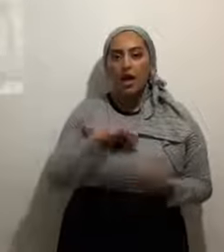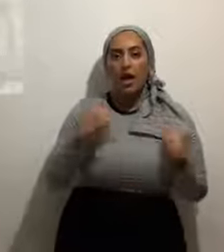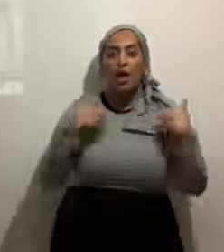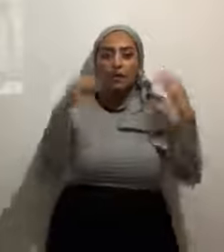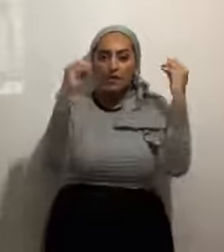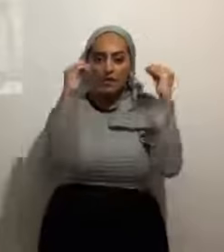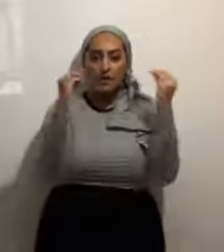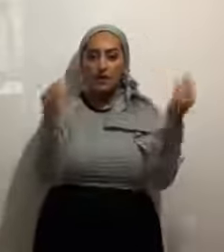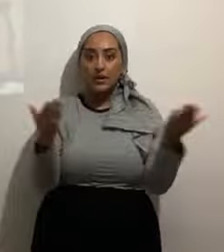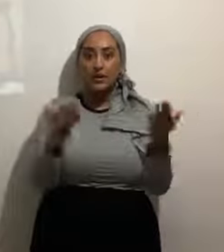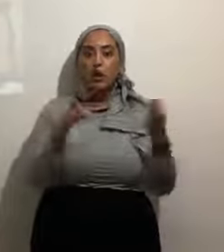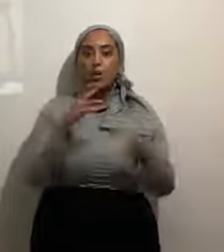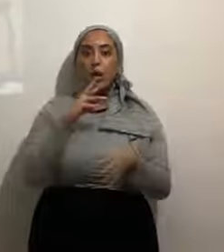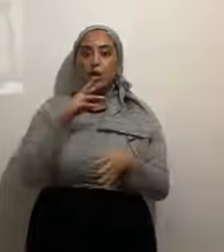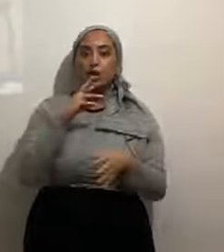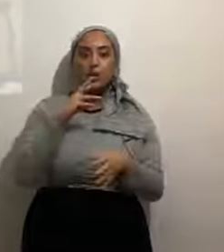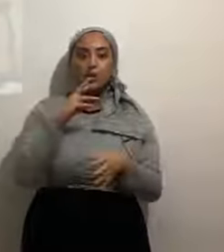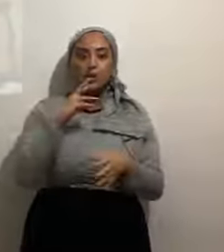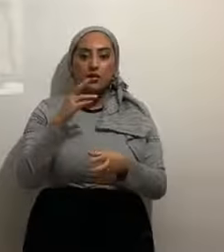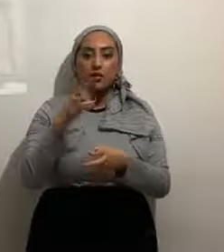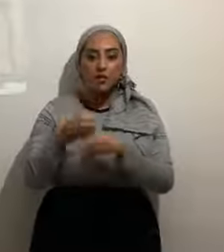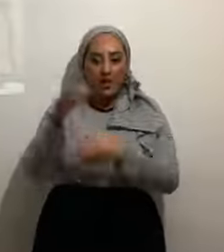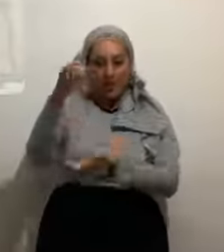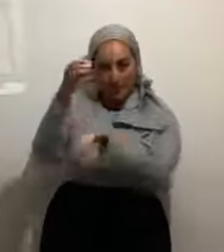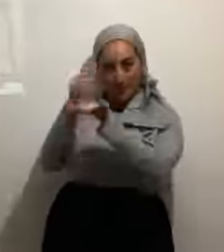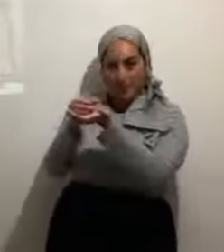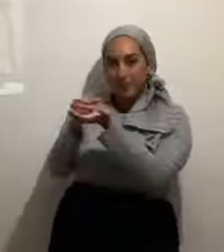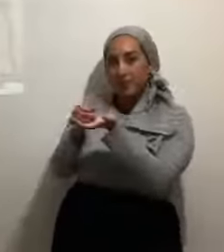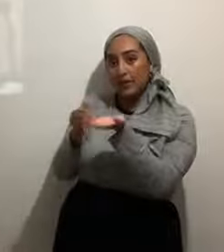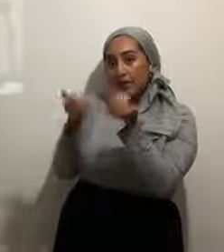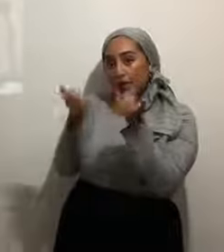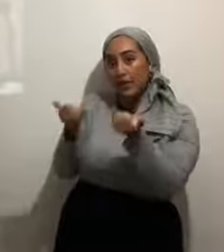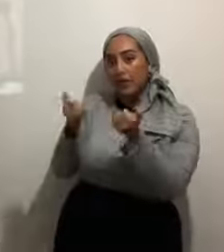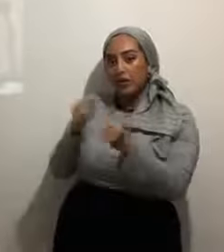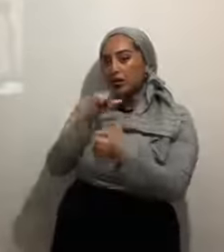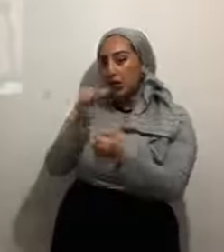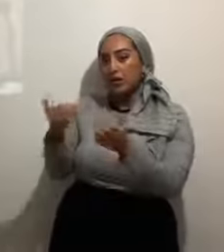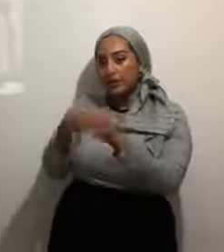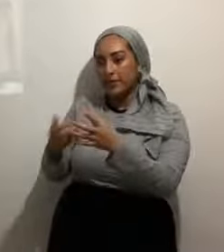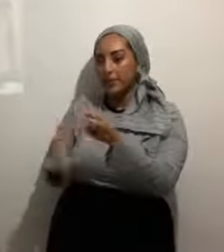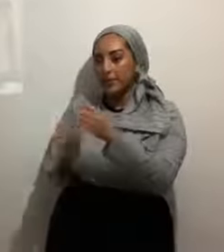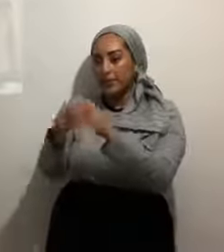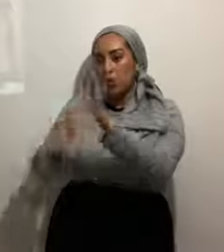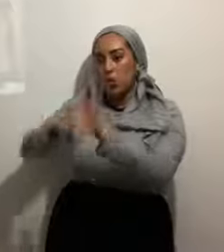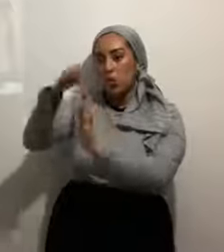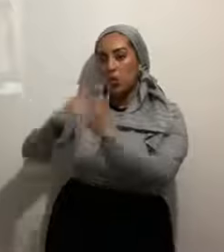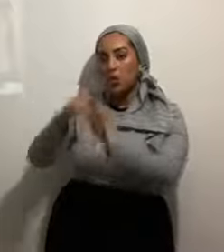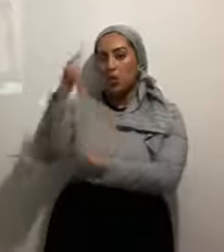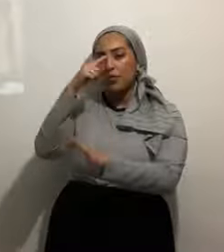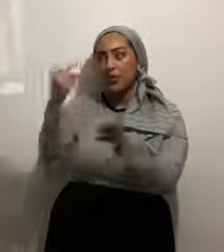es una botella de agua. Ahorita no se reproduce. ¿Para qué se va a reproducir si podemos seguir